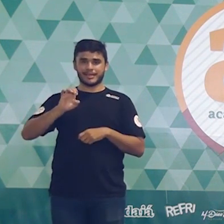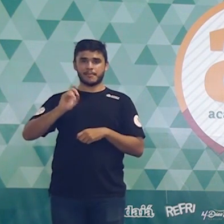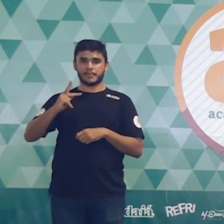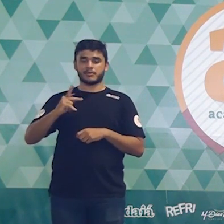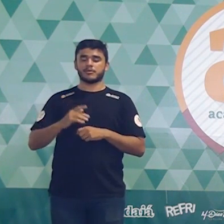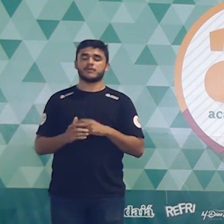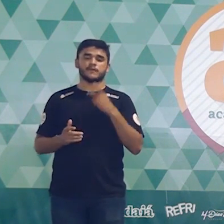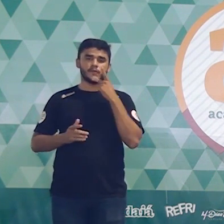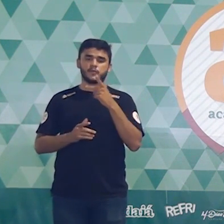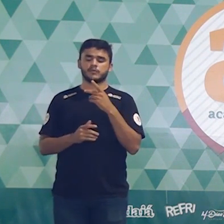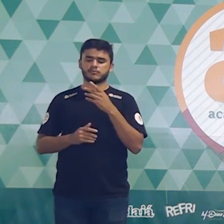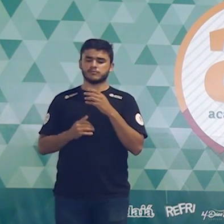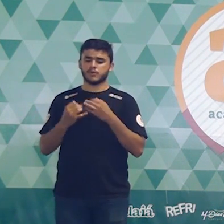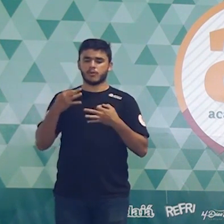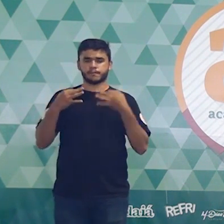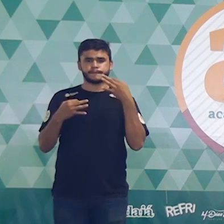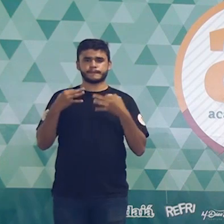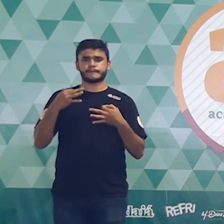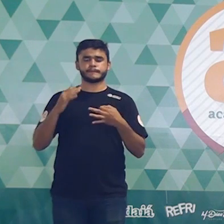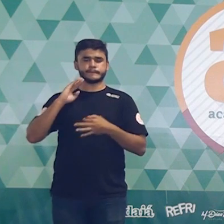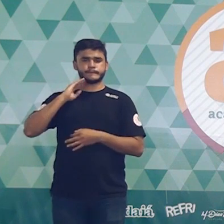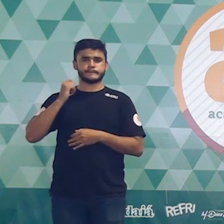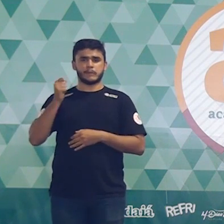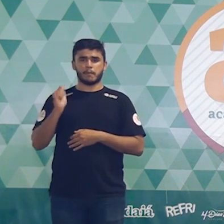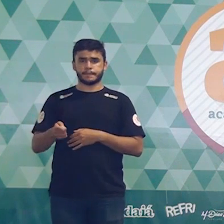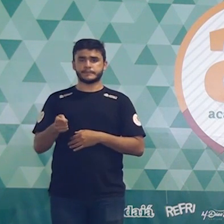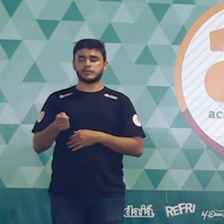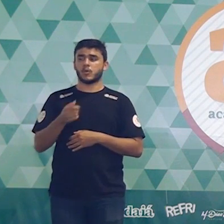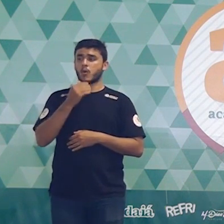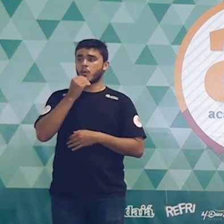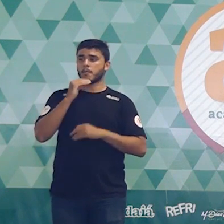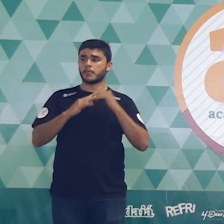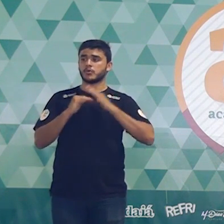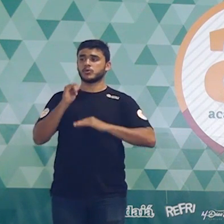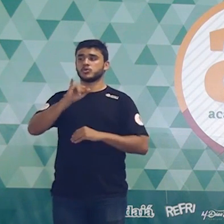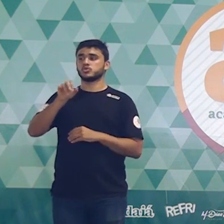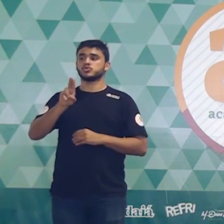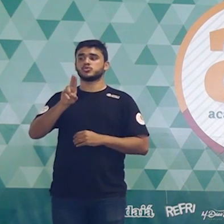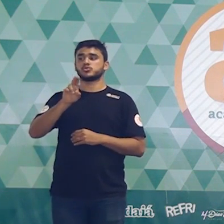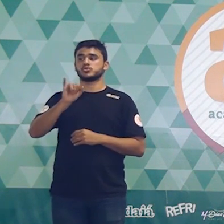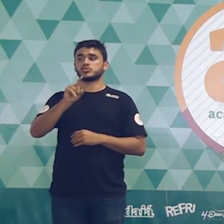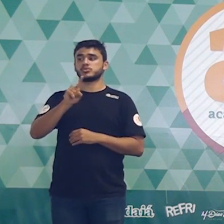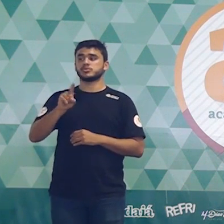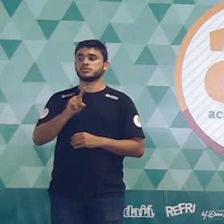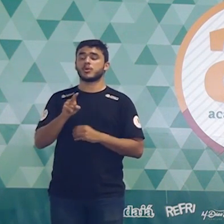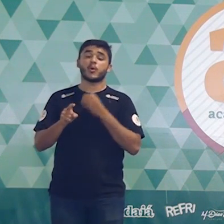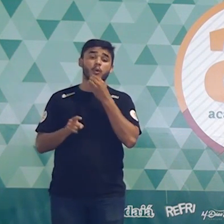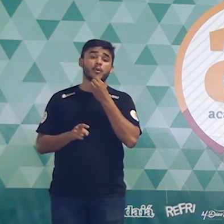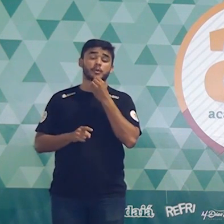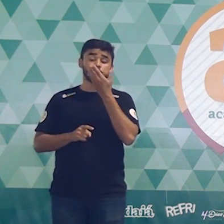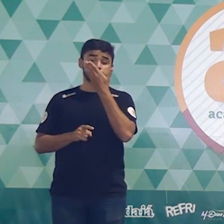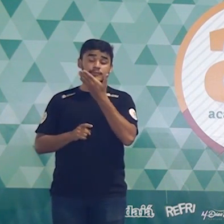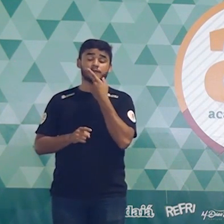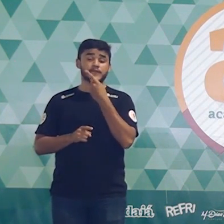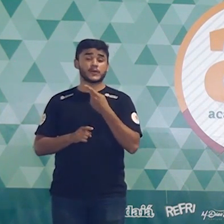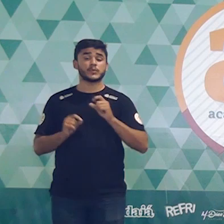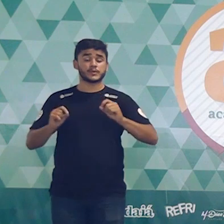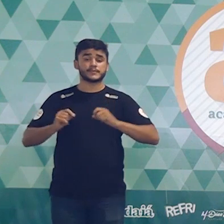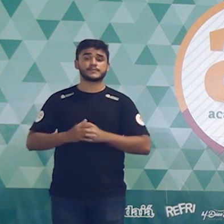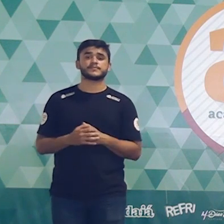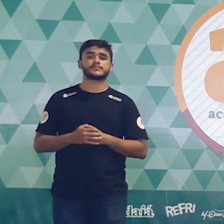agora na semana, acho que com pouca coisa para fazer, devia estar com pouco processo lá na vara dele, na mesa dele. O que foi que